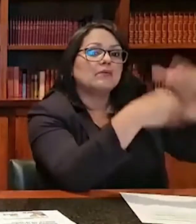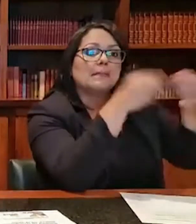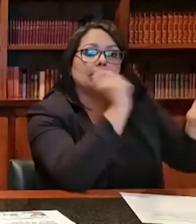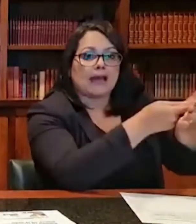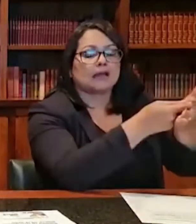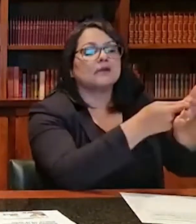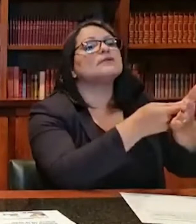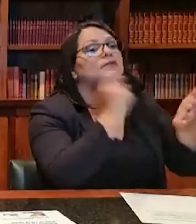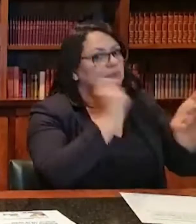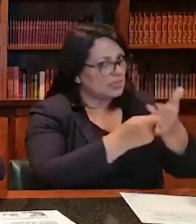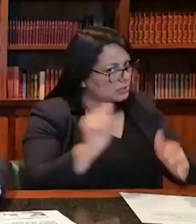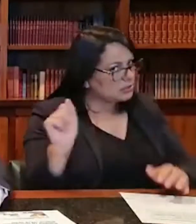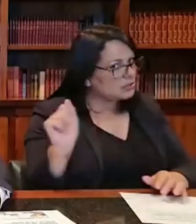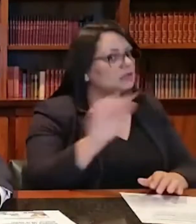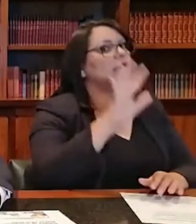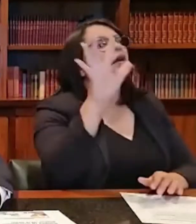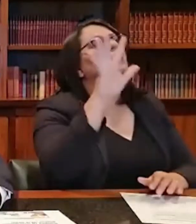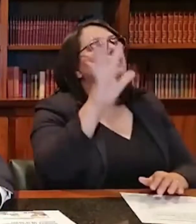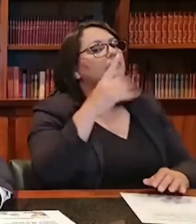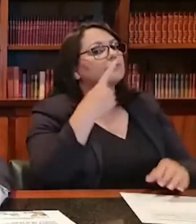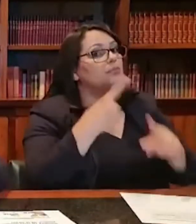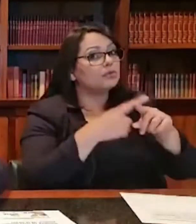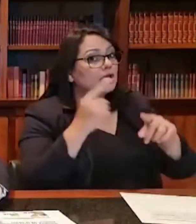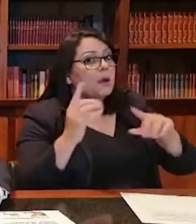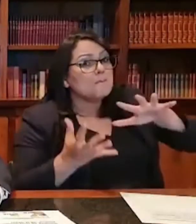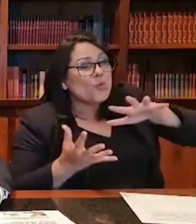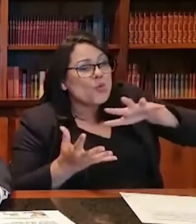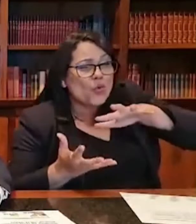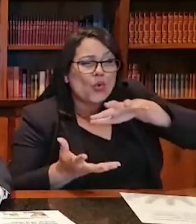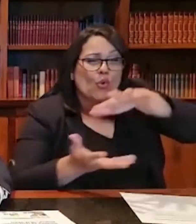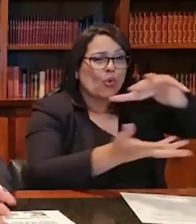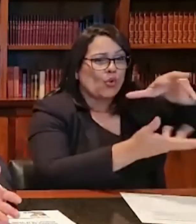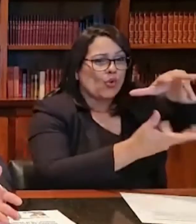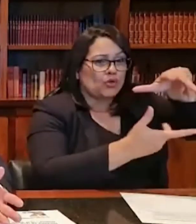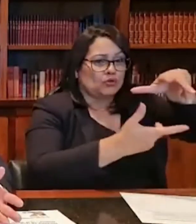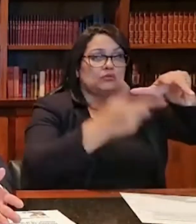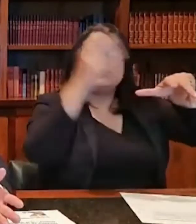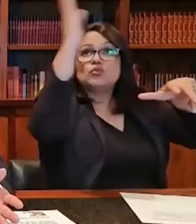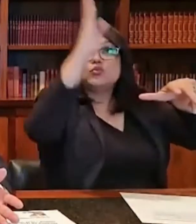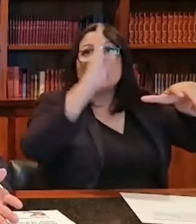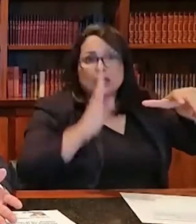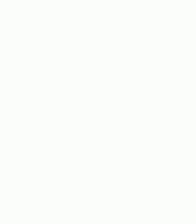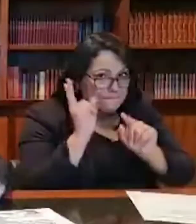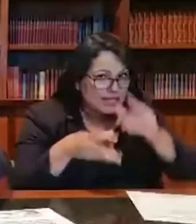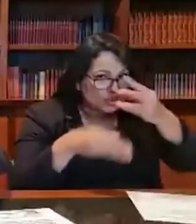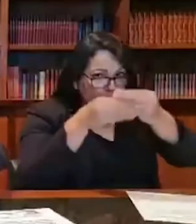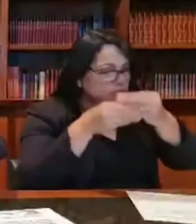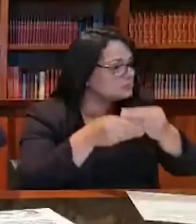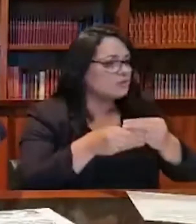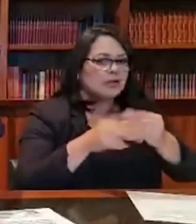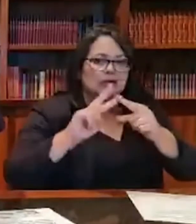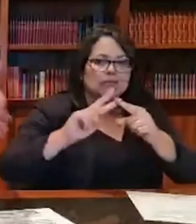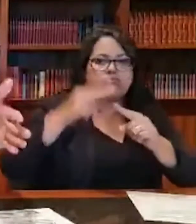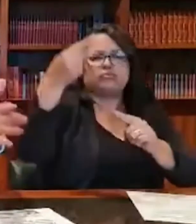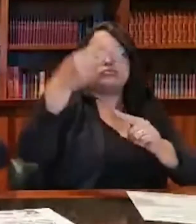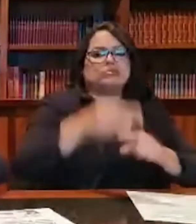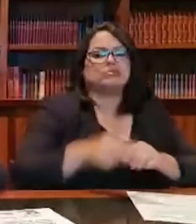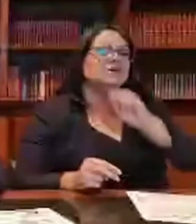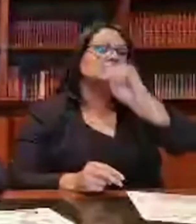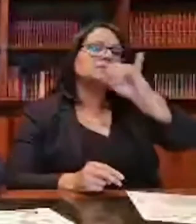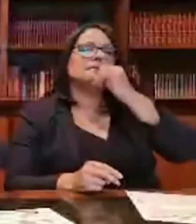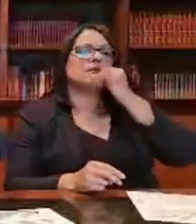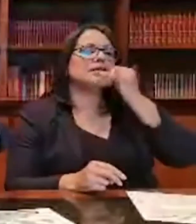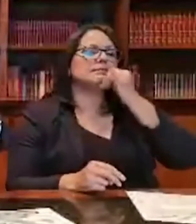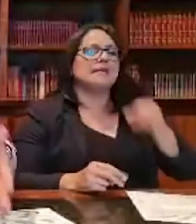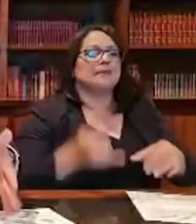que pese o preço aí ter subido no mundo todo, no Brasil poderia ser mais barato. Vamos supor que a gasolina vá para R$ 10, ninguém